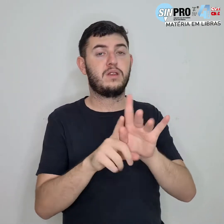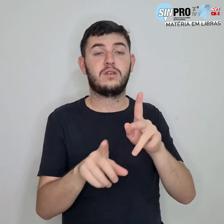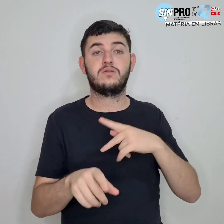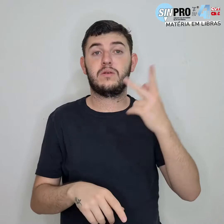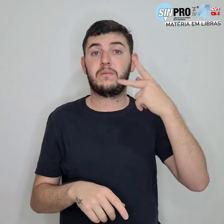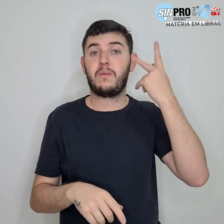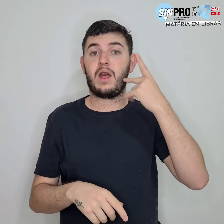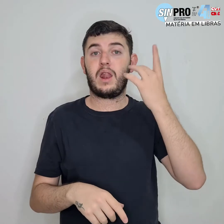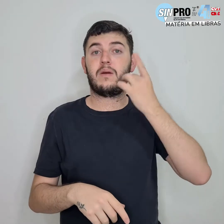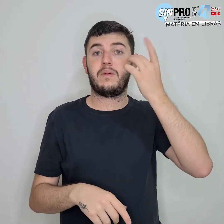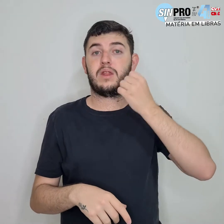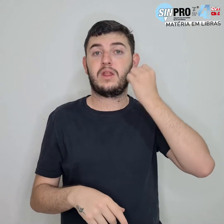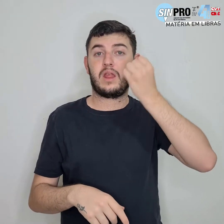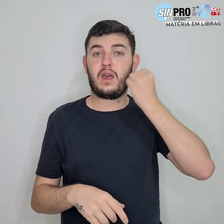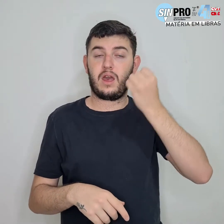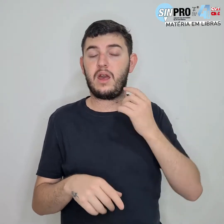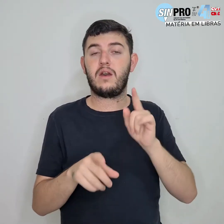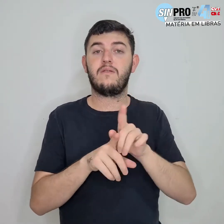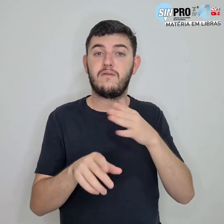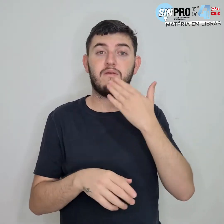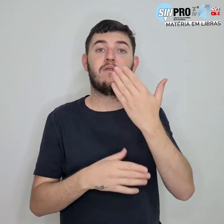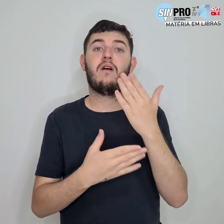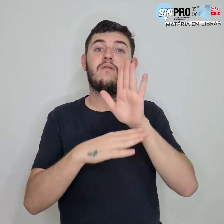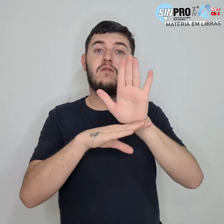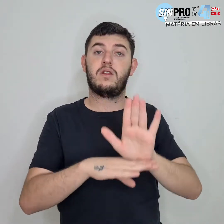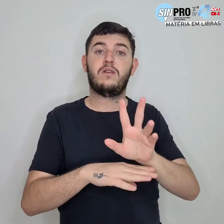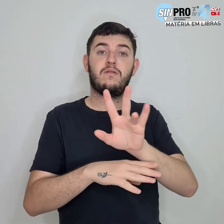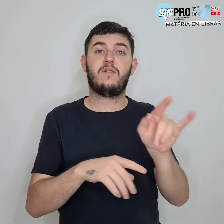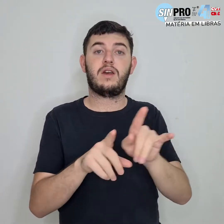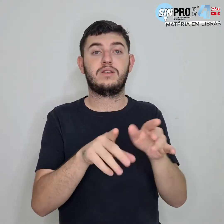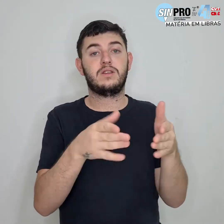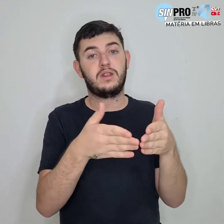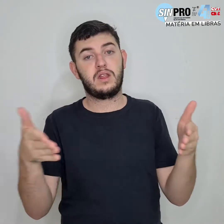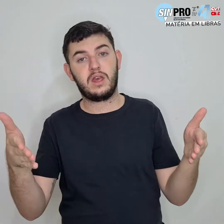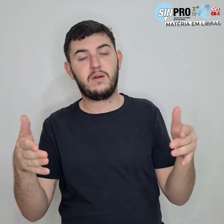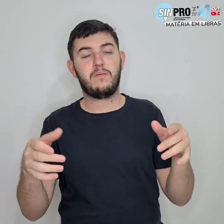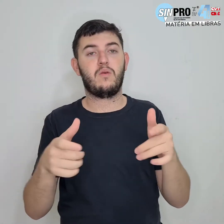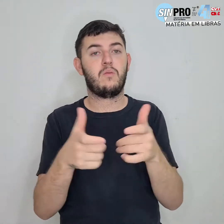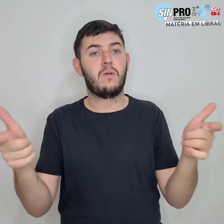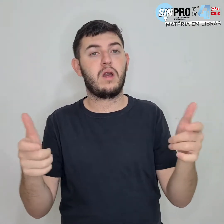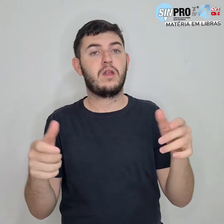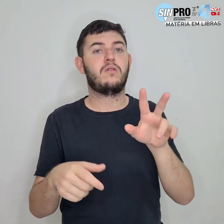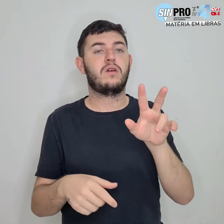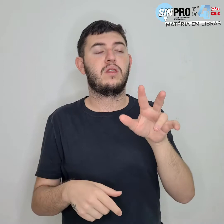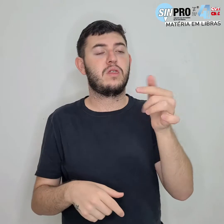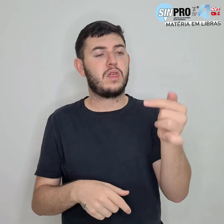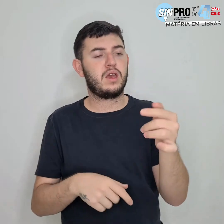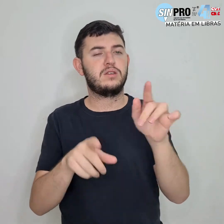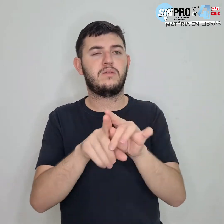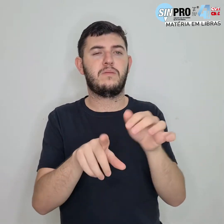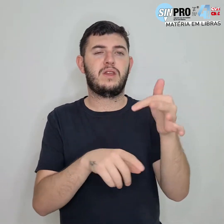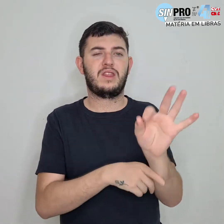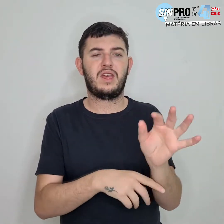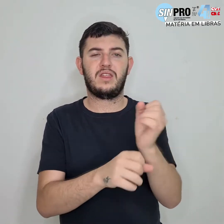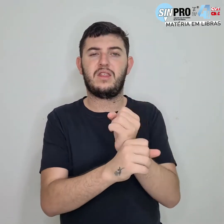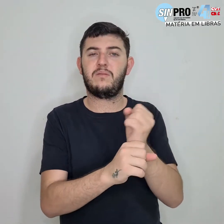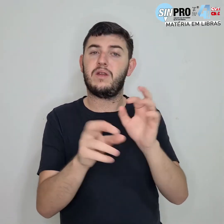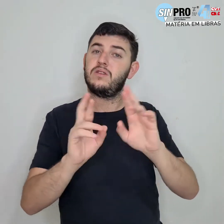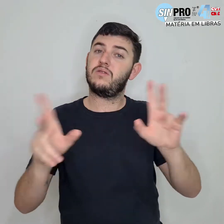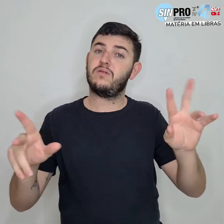elevar esse tempo para 7 e até 10 anos. A diferença é que será exatamente como acontece na iniciativa